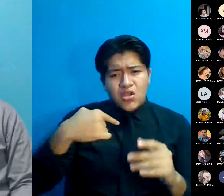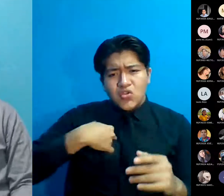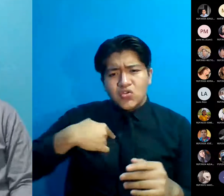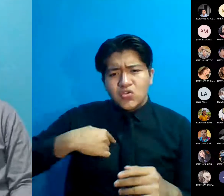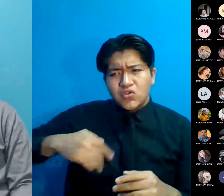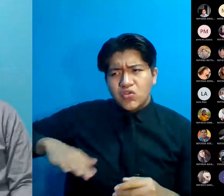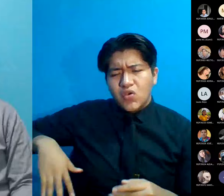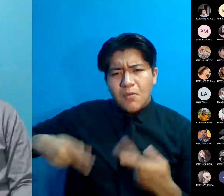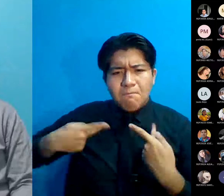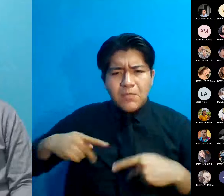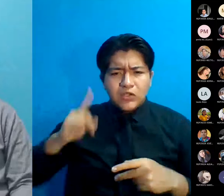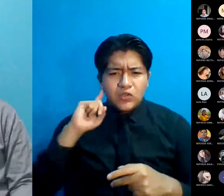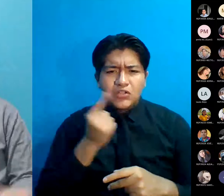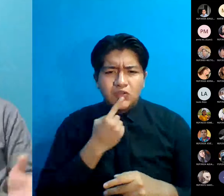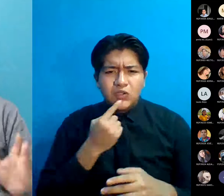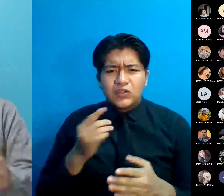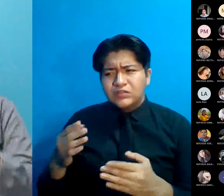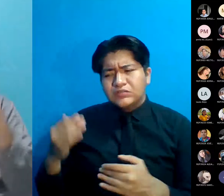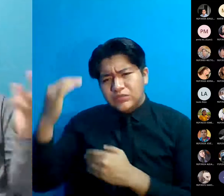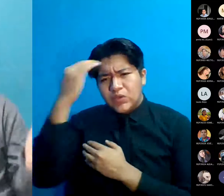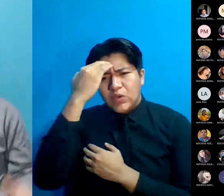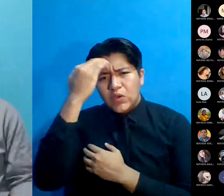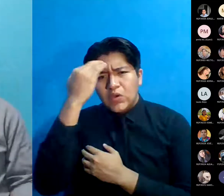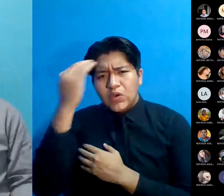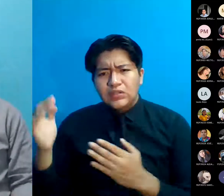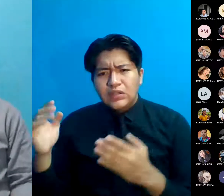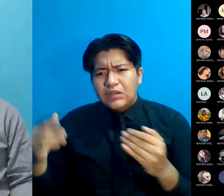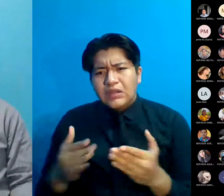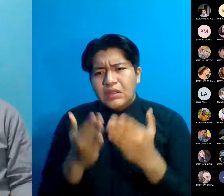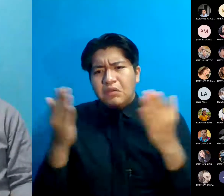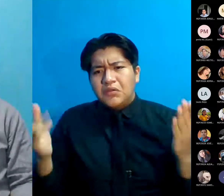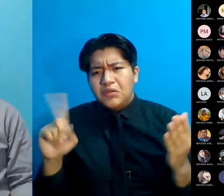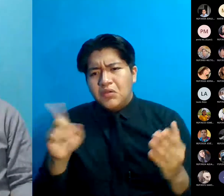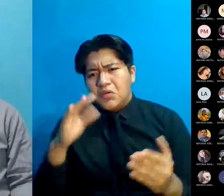estudiosos, que le echan ganas a la escuela y otros que no, como todos.